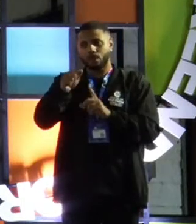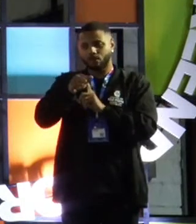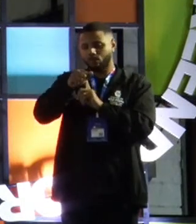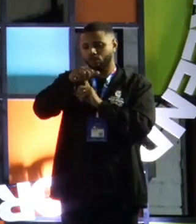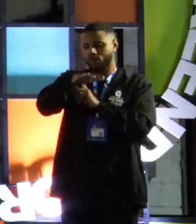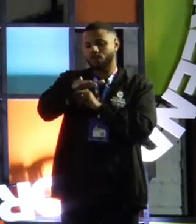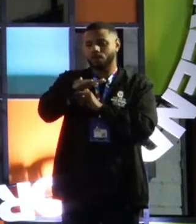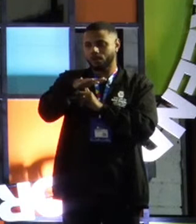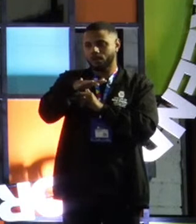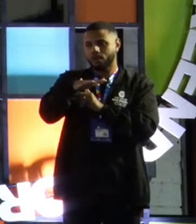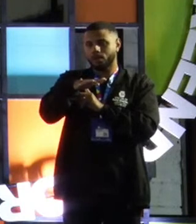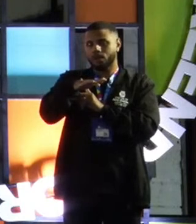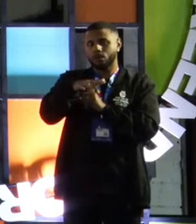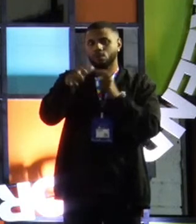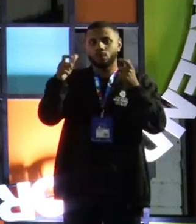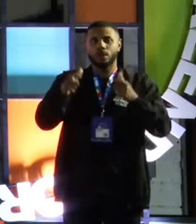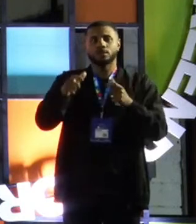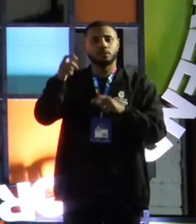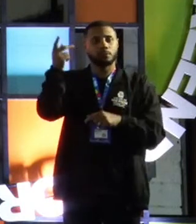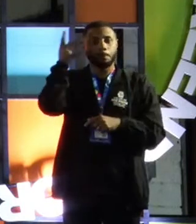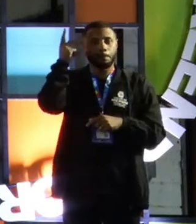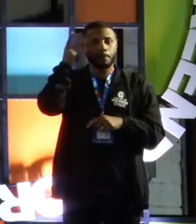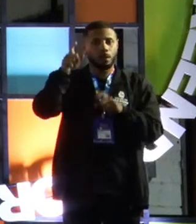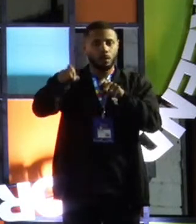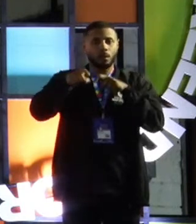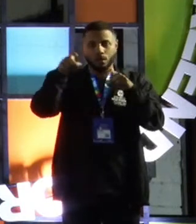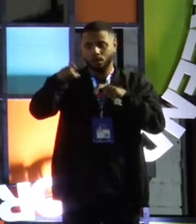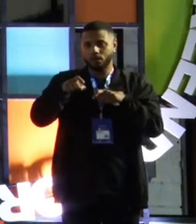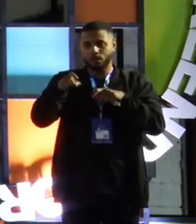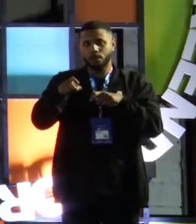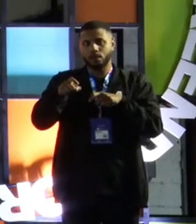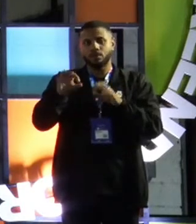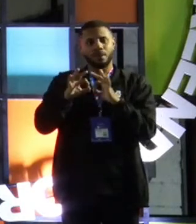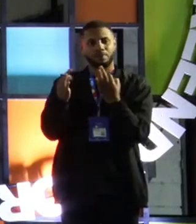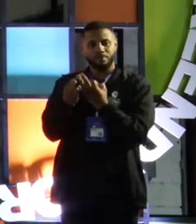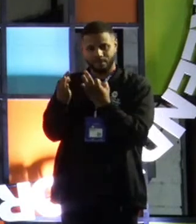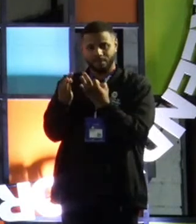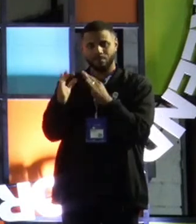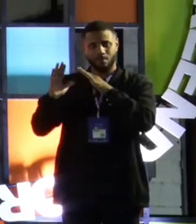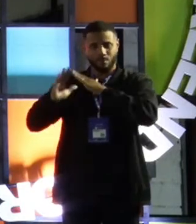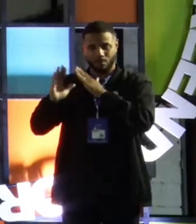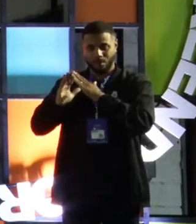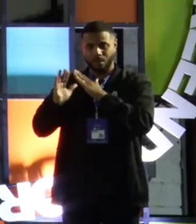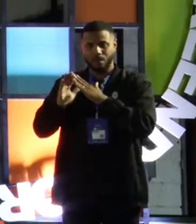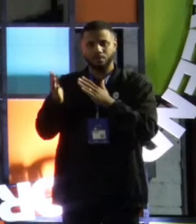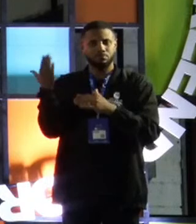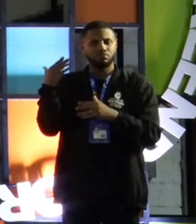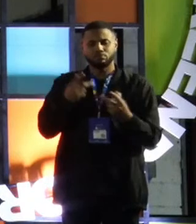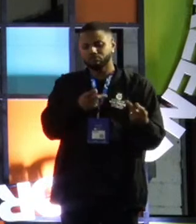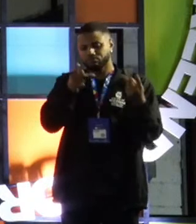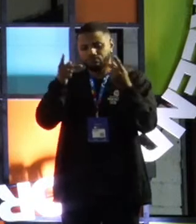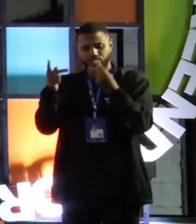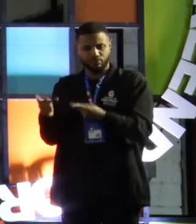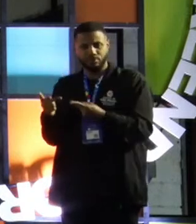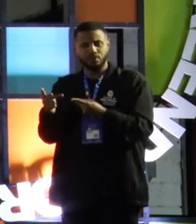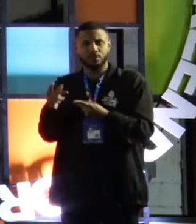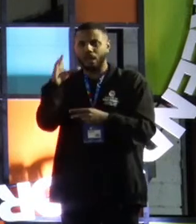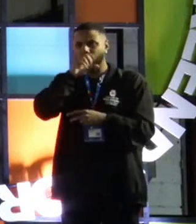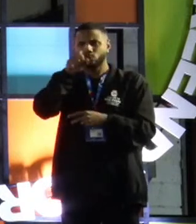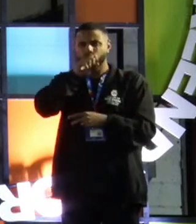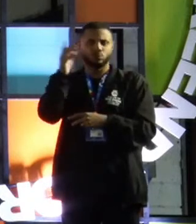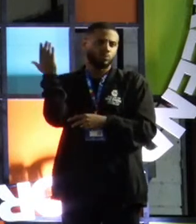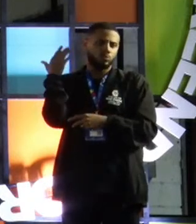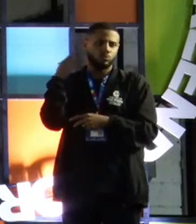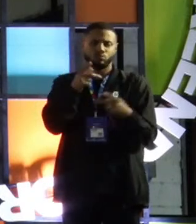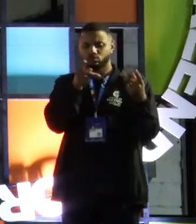influenciadora lá do interior de São Paulo, da cidade onde os meus pais são, e eu estava lá visitando eles esse final de semana. E aí